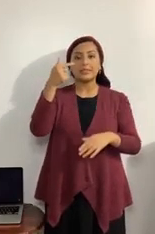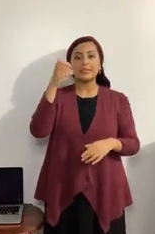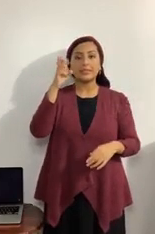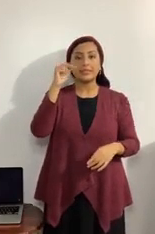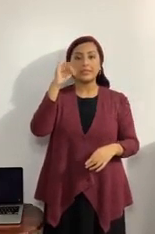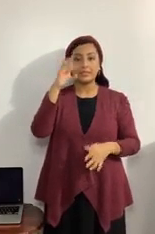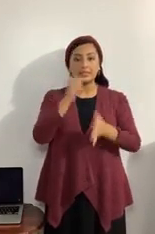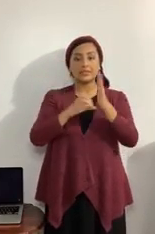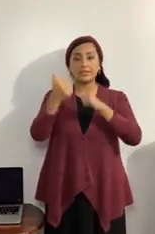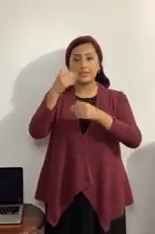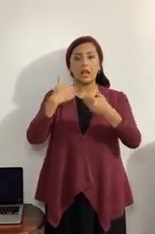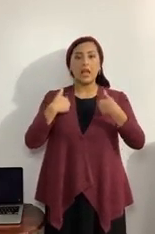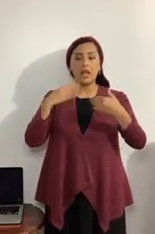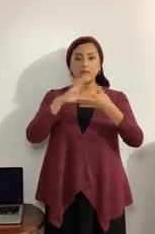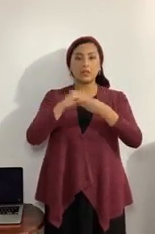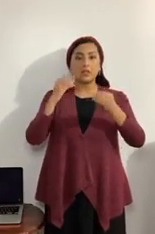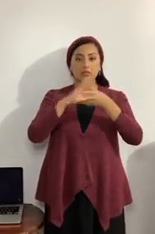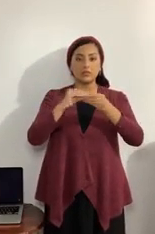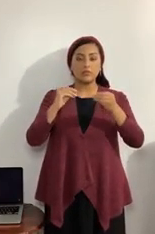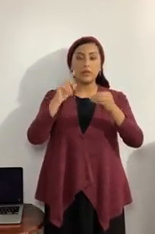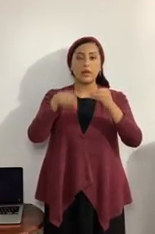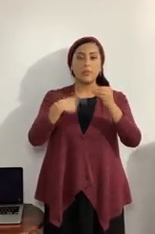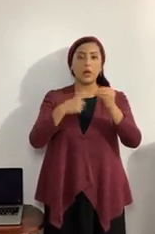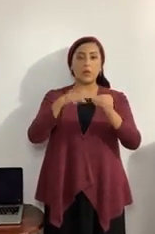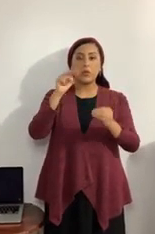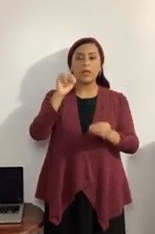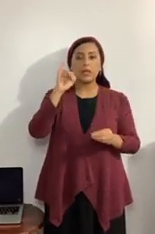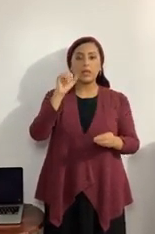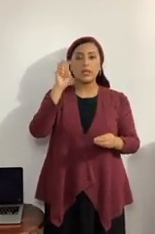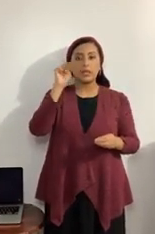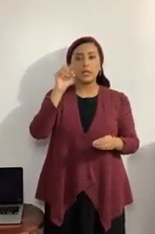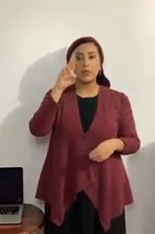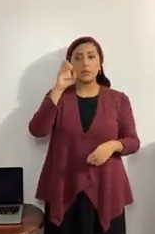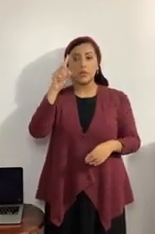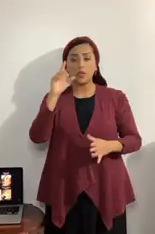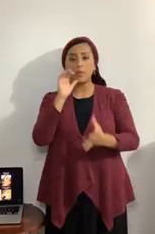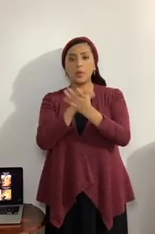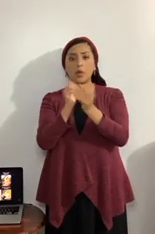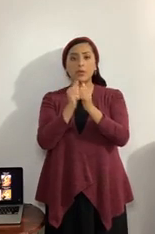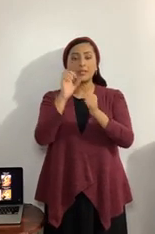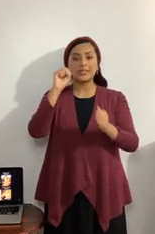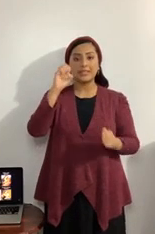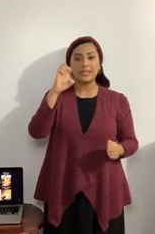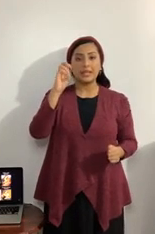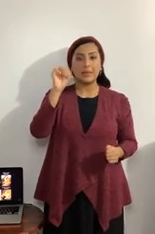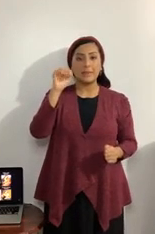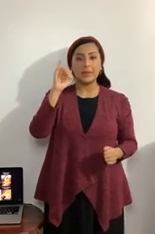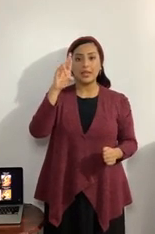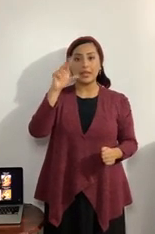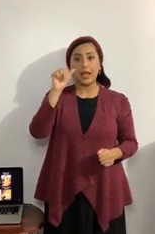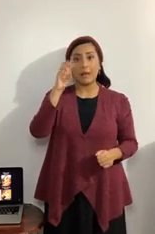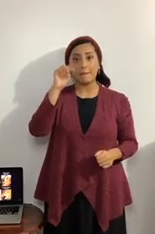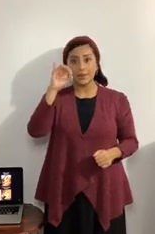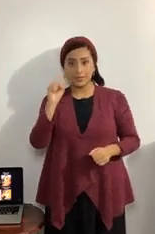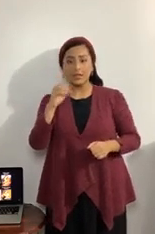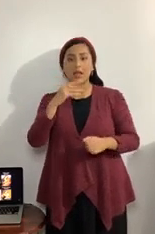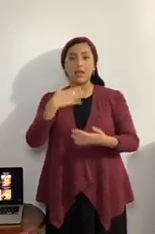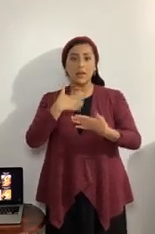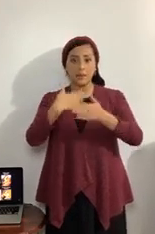está la historia de Nimrod. Nimrod se casó con Semiramis. Tuvieron un hijo que se llamó Tamuz.